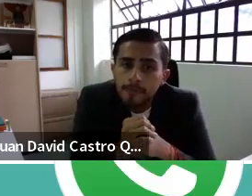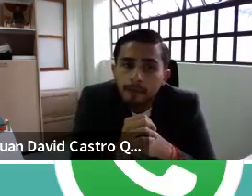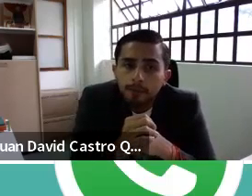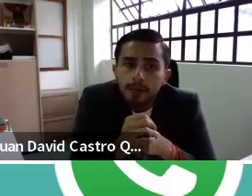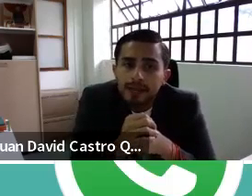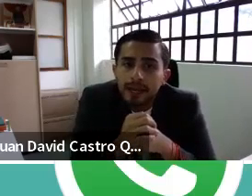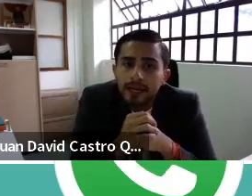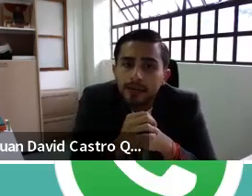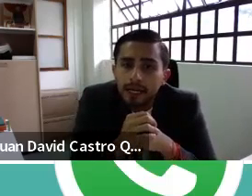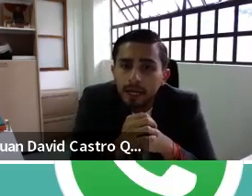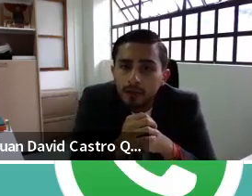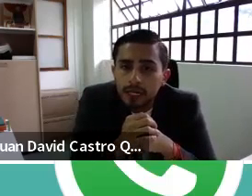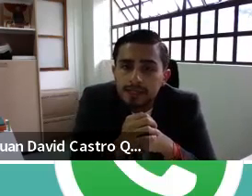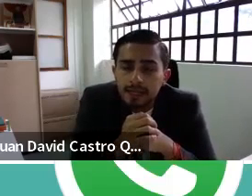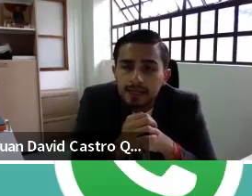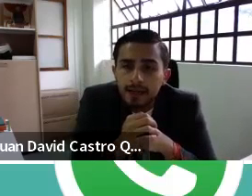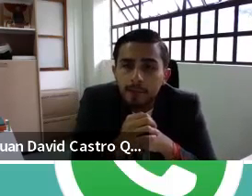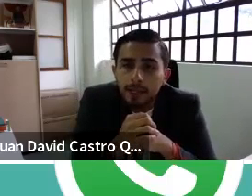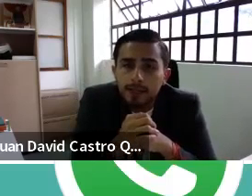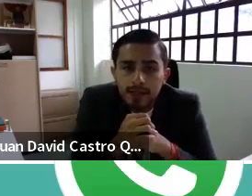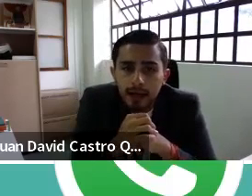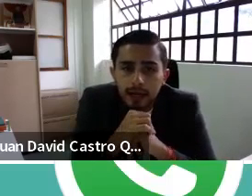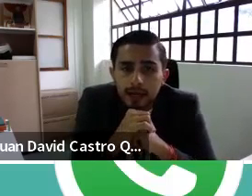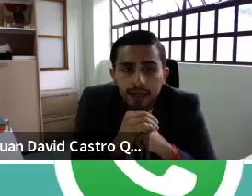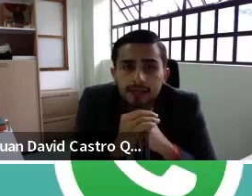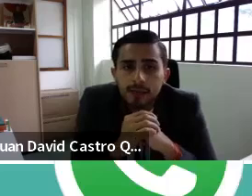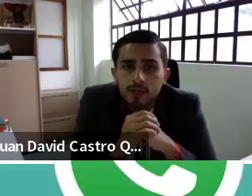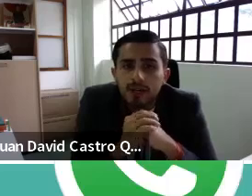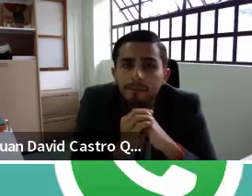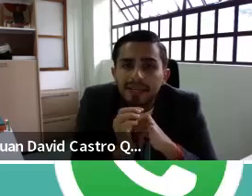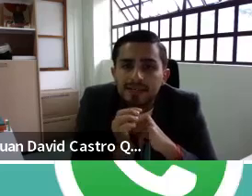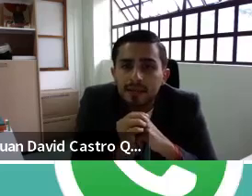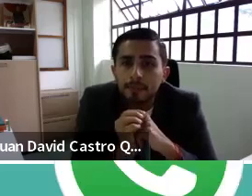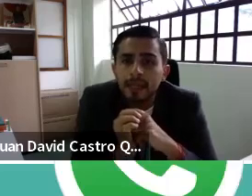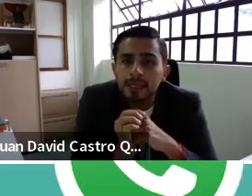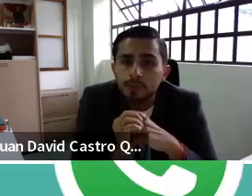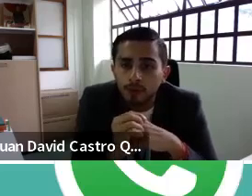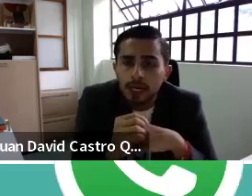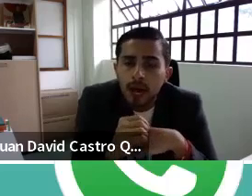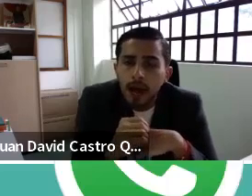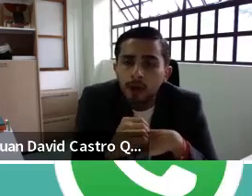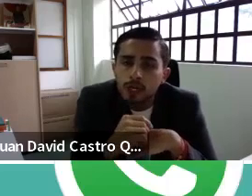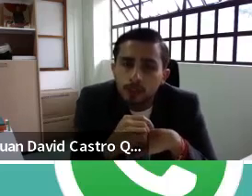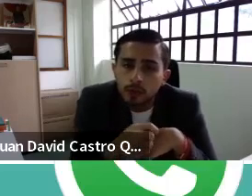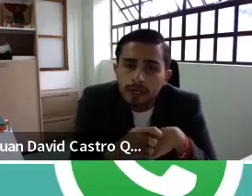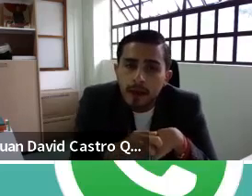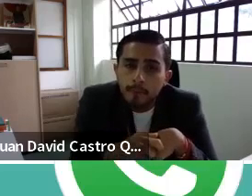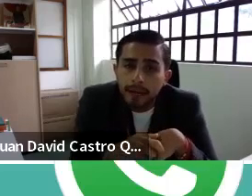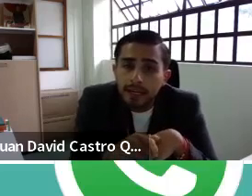pues en el imaginario de la enseñanza y el aprendizaje este espacio representa y predispone a los actores para que